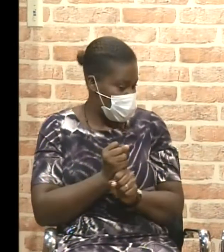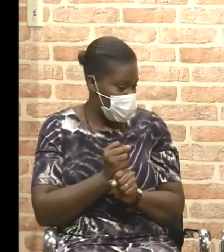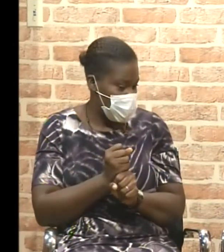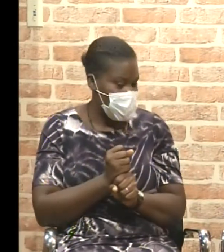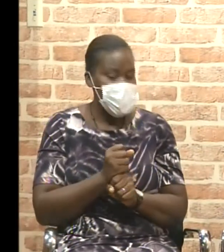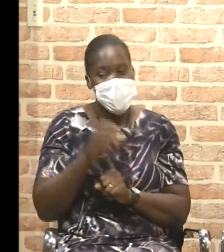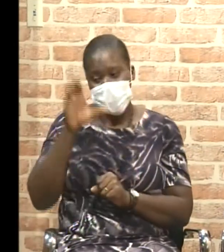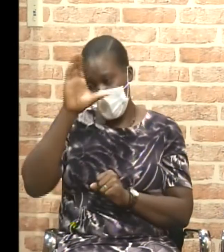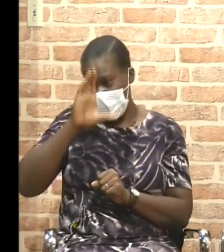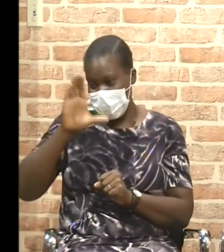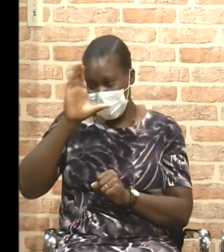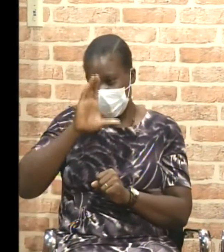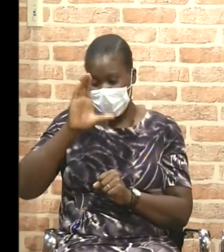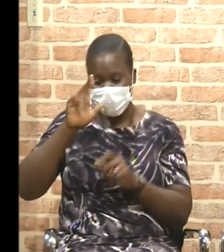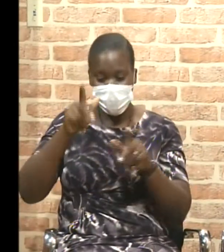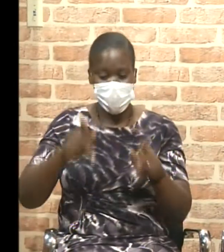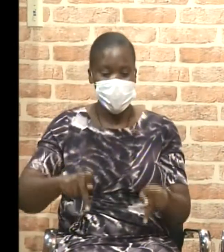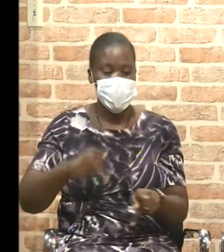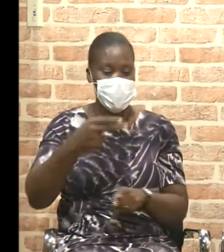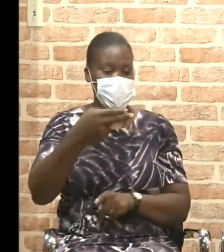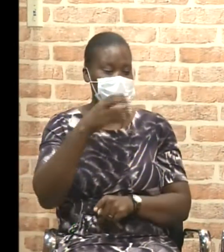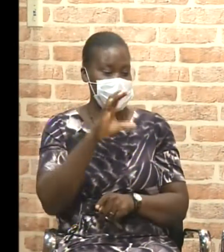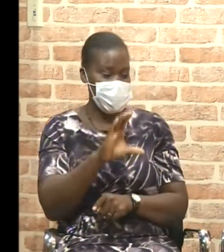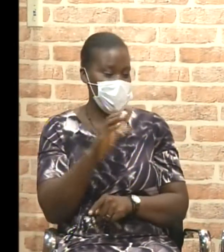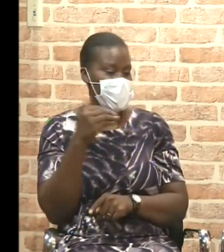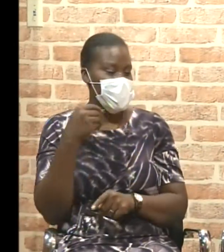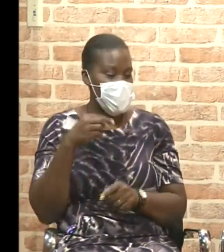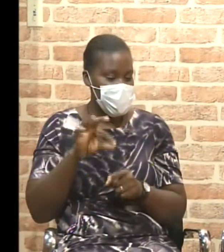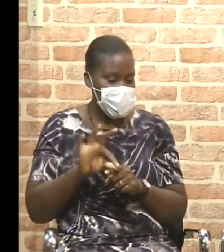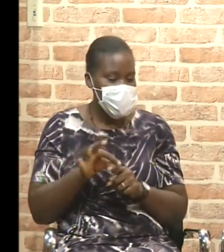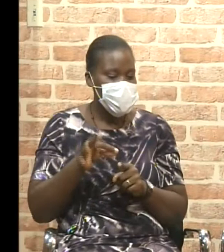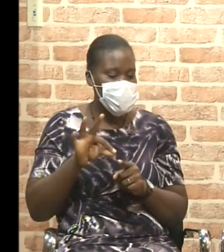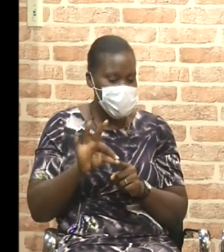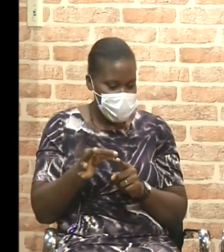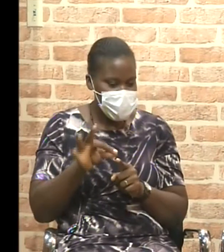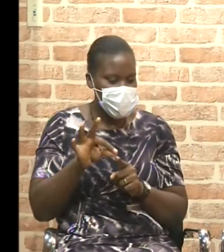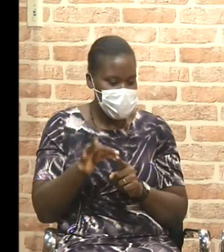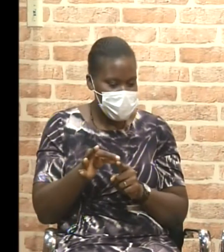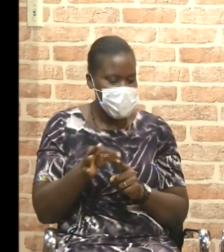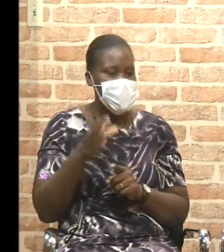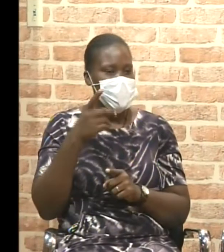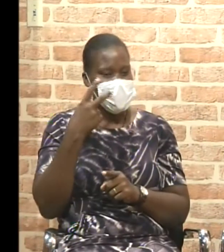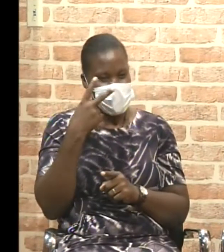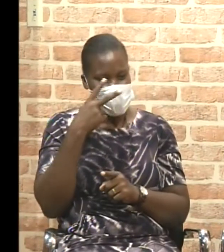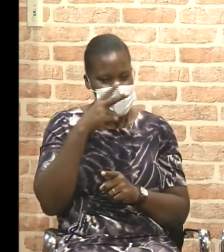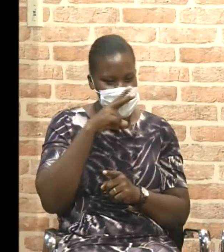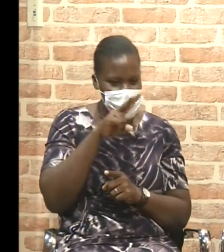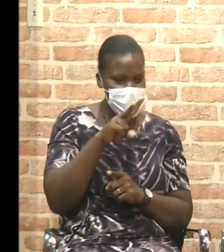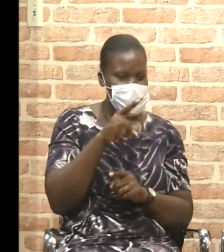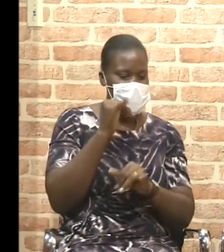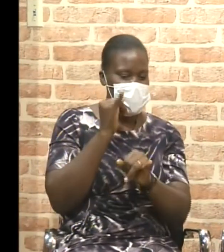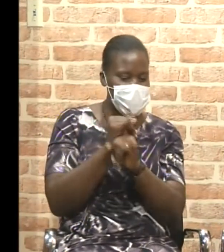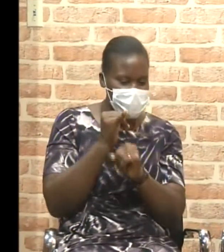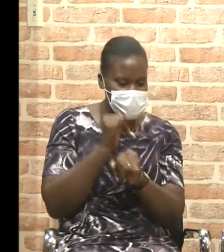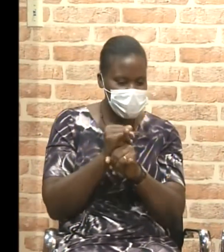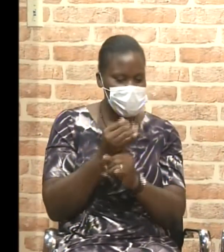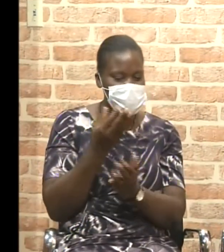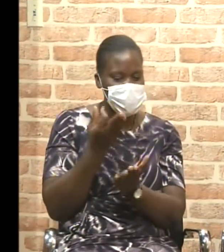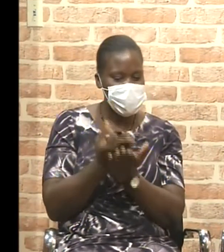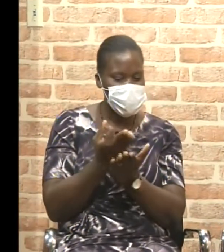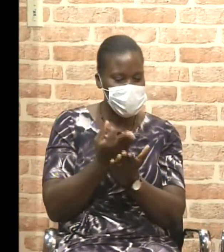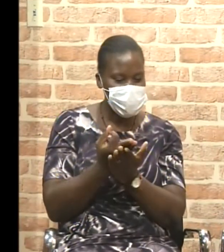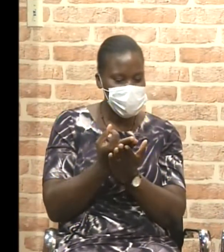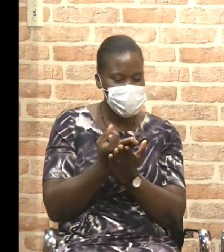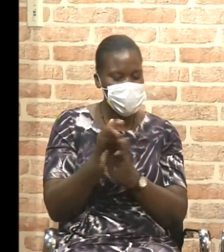déjà concoude qui ka fè yo mais kounyan nous ap gade ki institution qui capable justement permettre que nous gagne financement pour